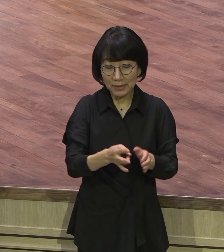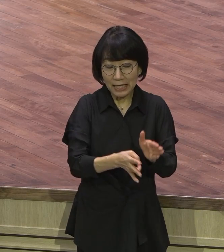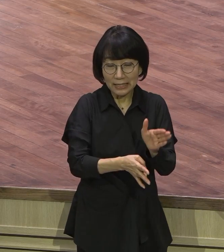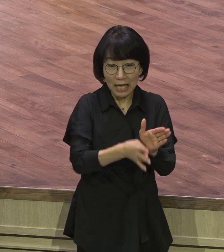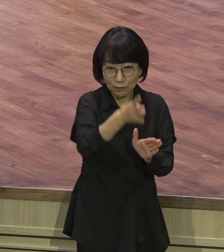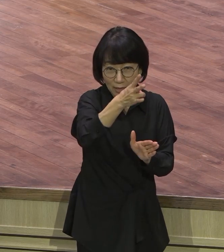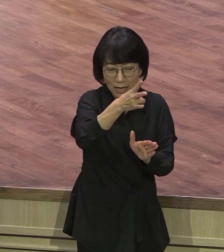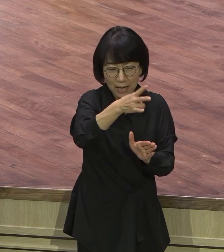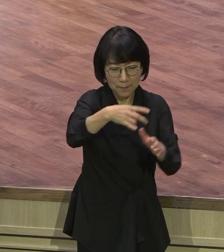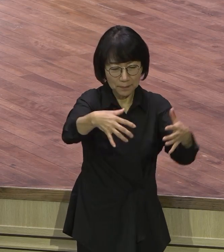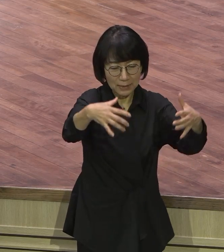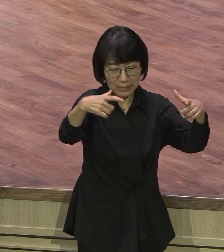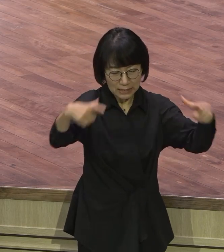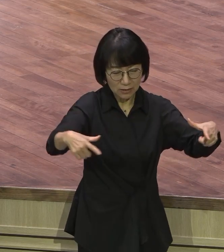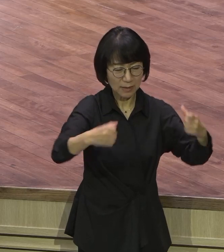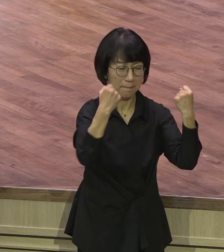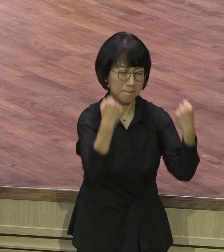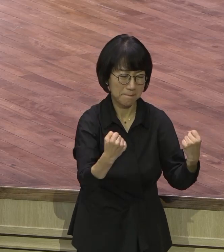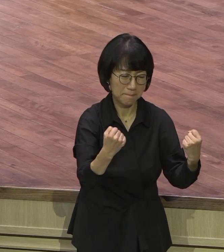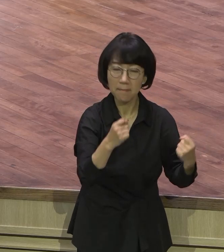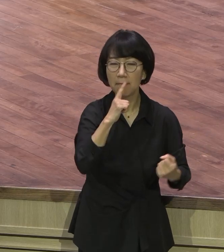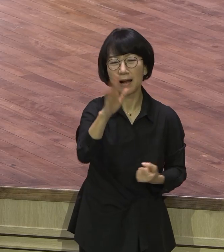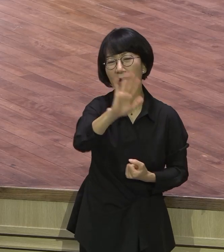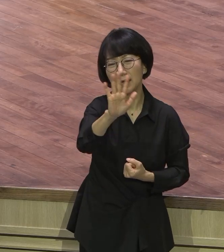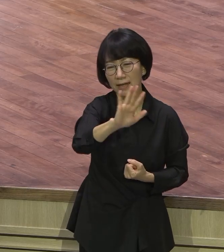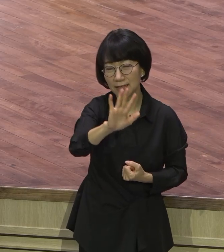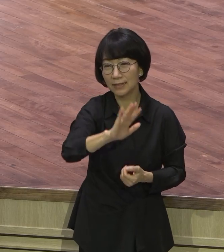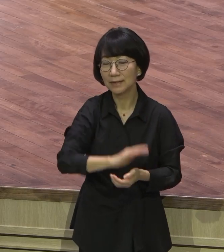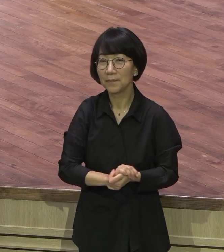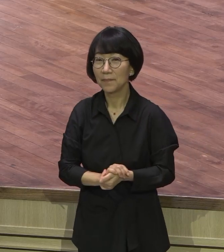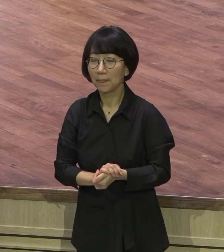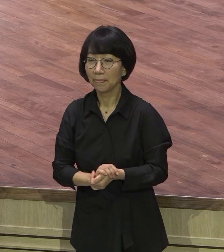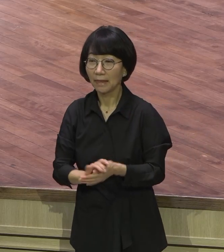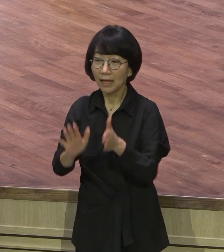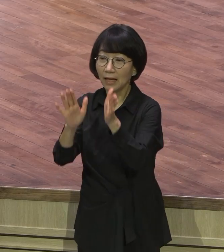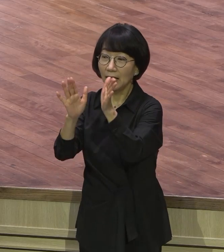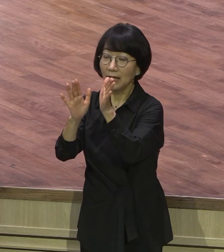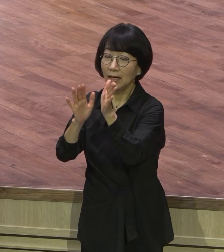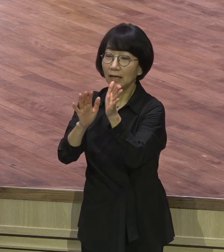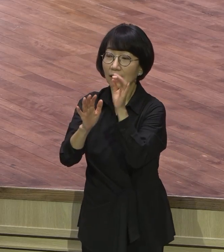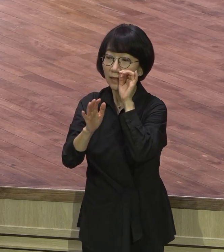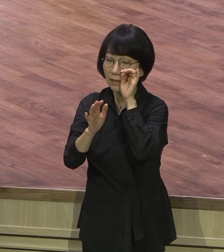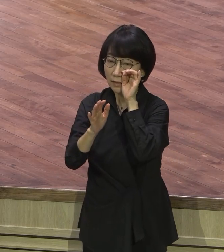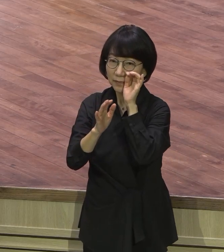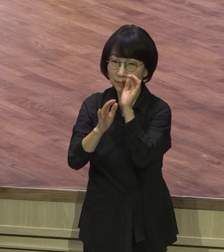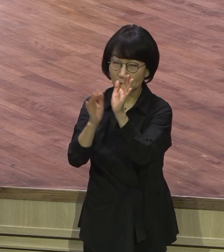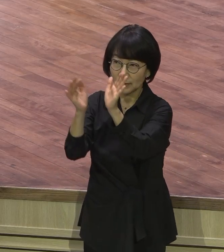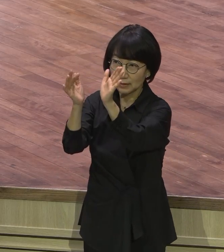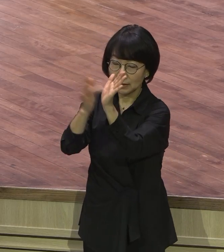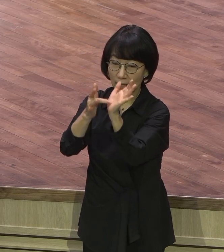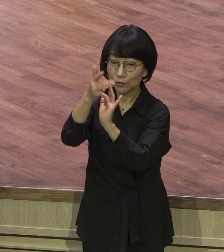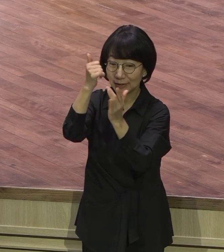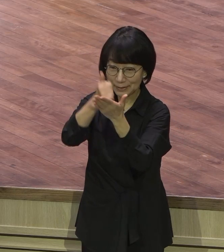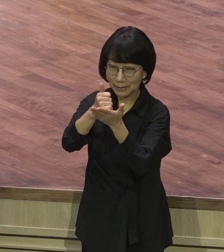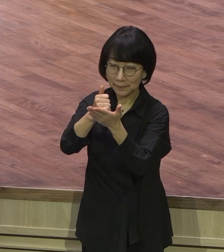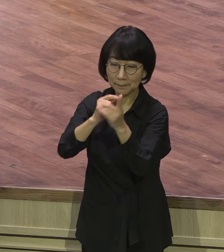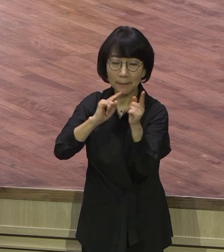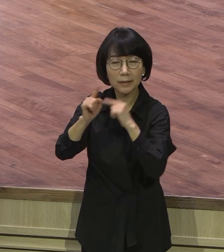성에 머물라 있어라 그 말이 아니잖아요 예수님의 이 말씀은 지금까지 내게 전한